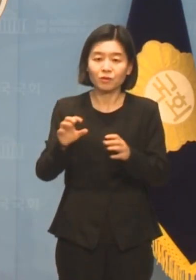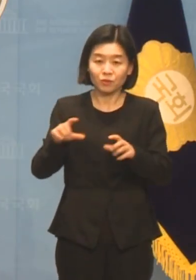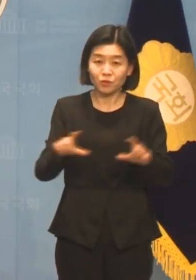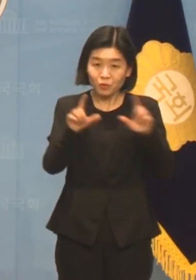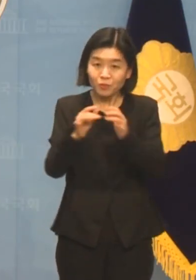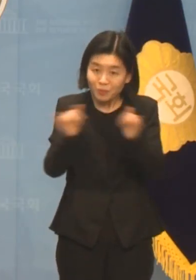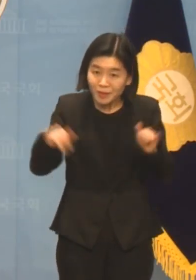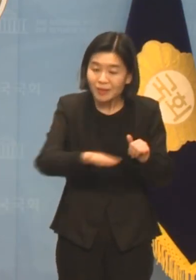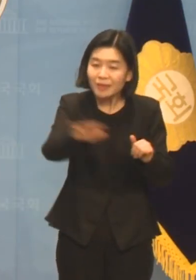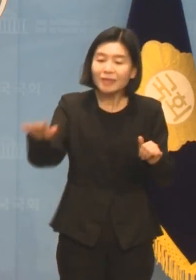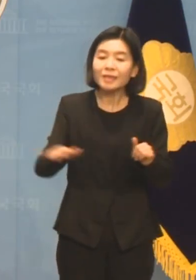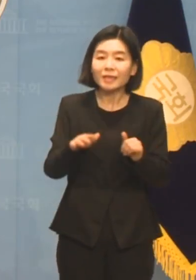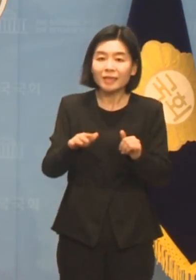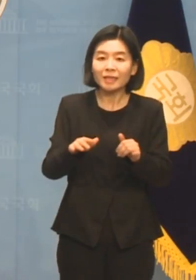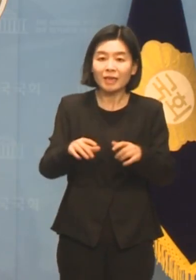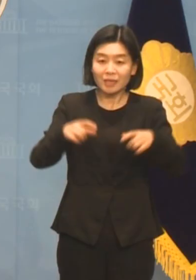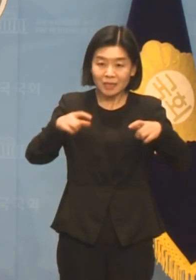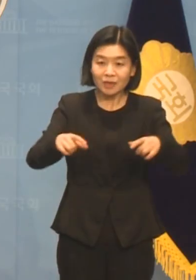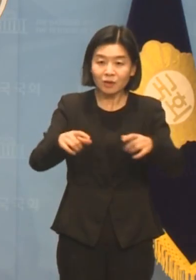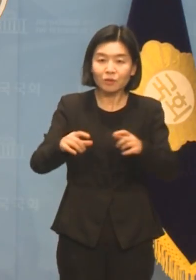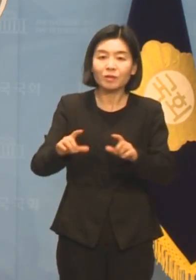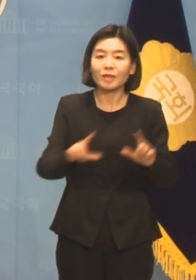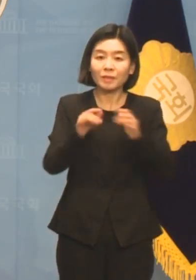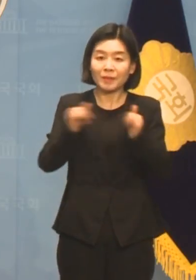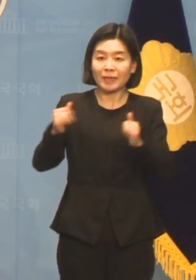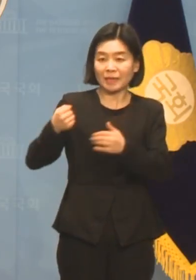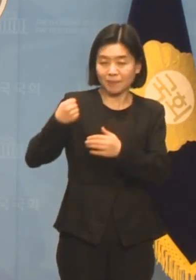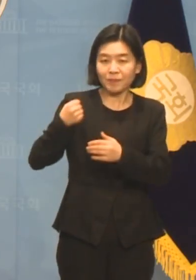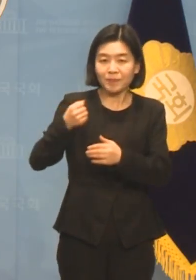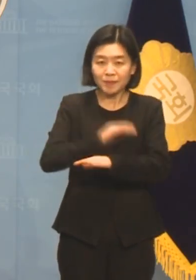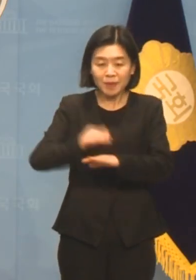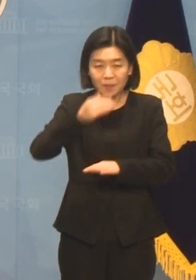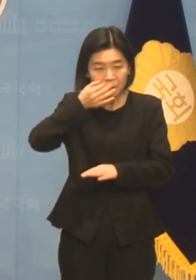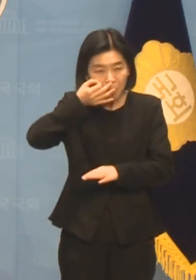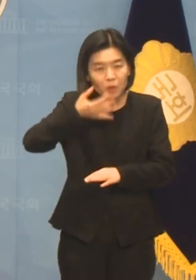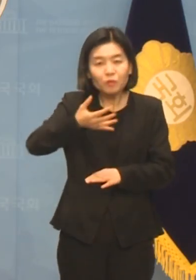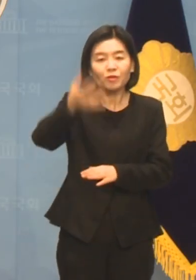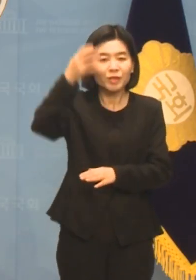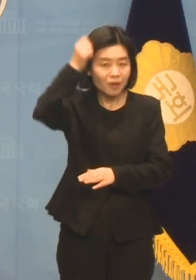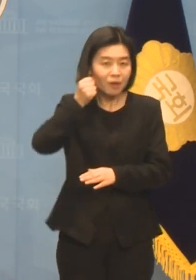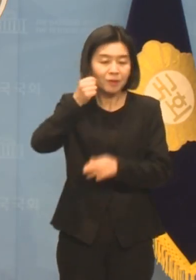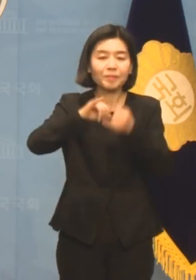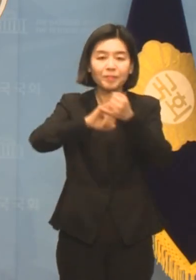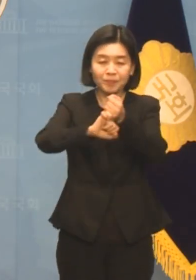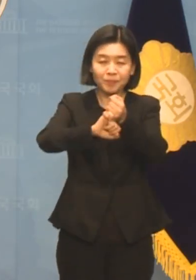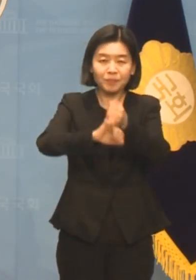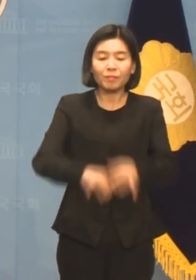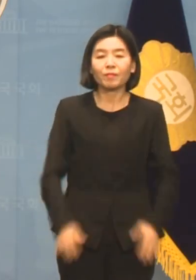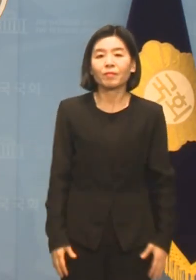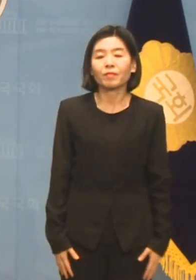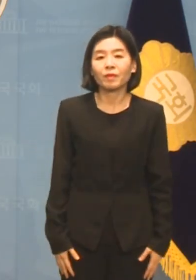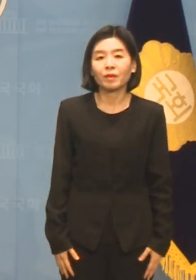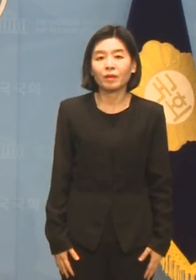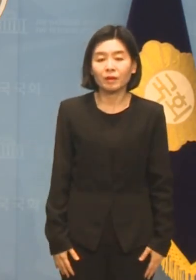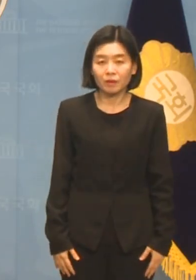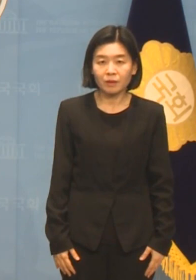힘과 가능성을 제대로 보여주셨음을 꼭 기억하겠습니다. 두 번째 브리핑